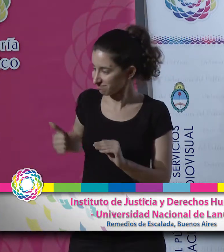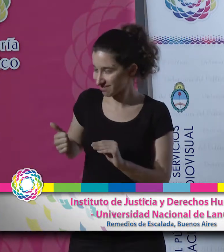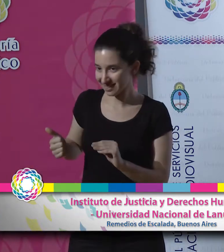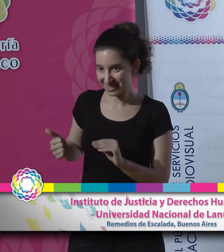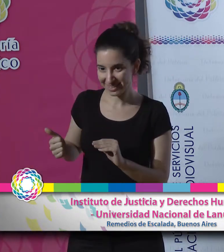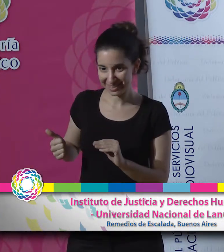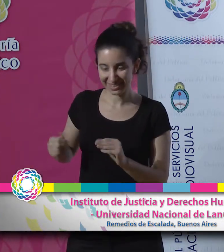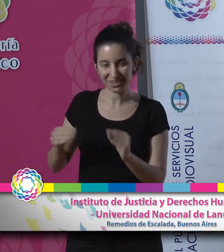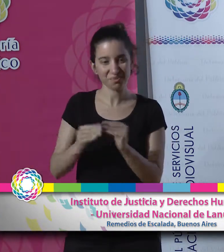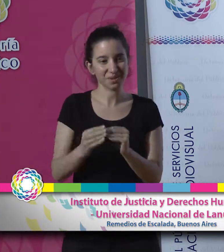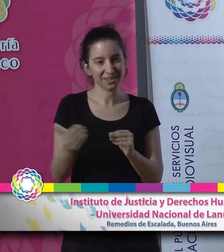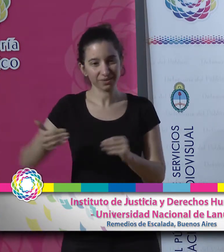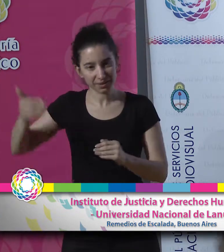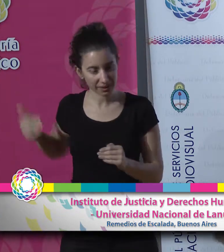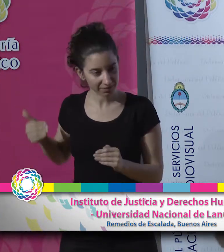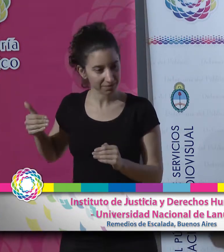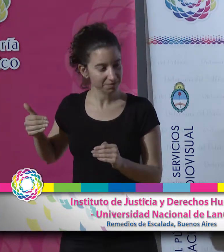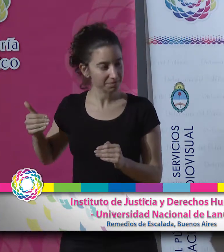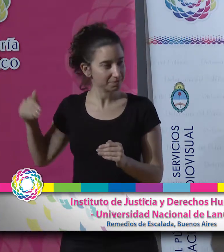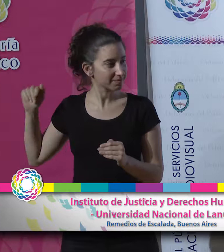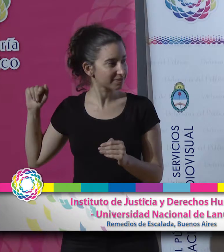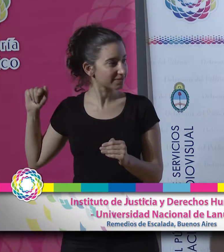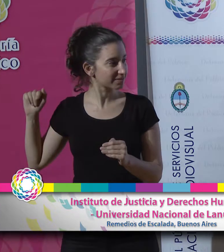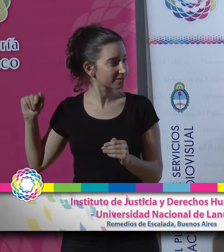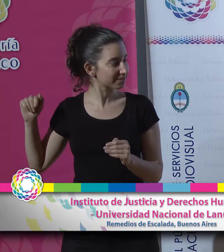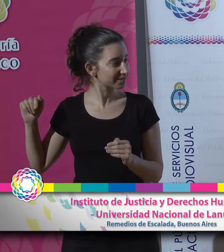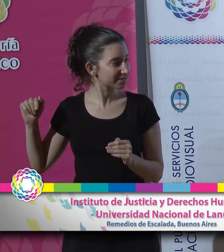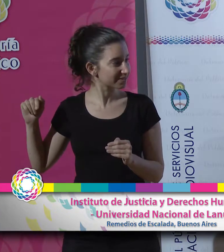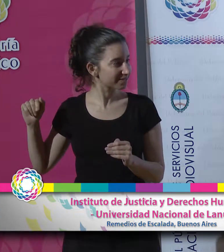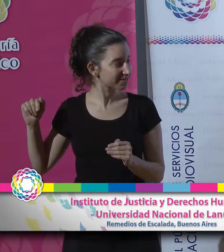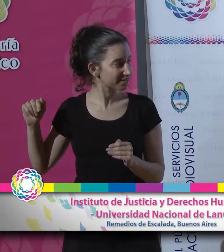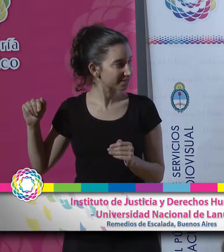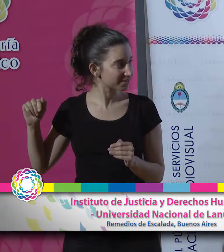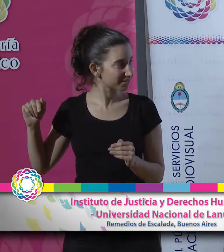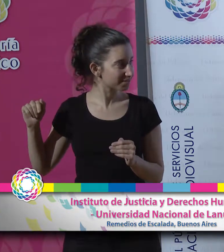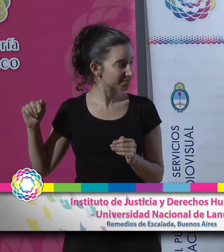precedió muy bien en la palabra gracias